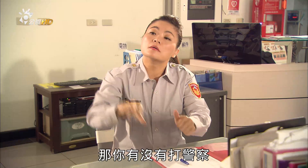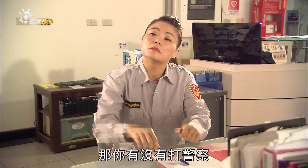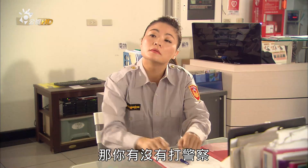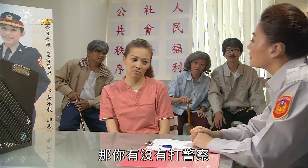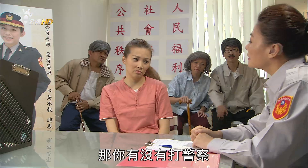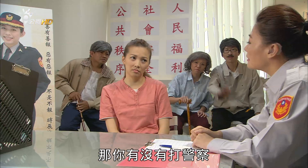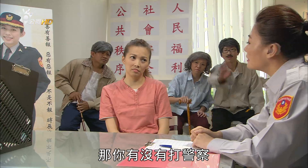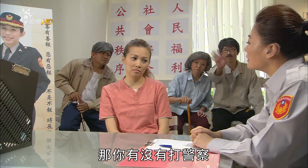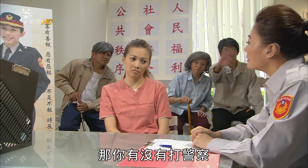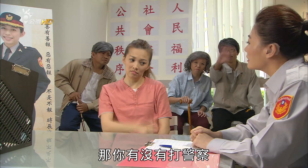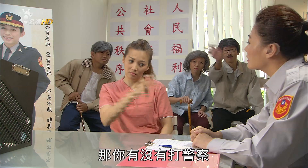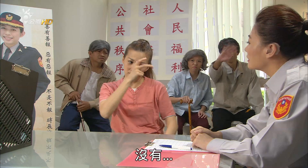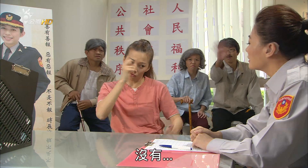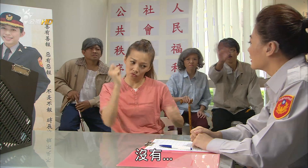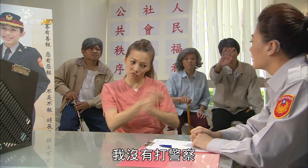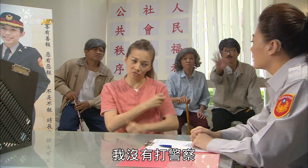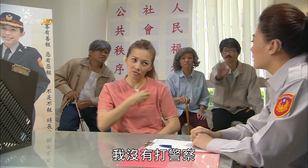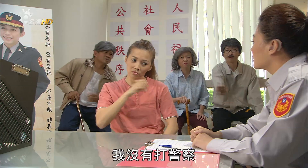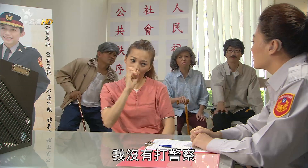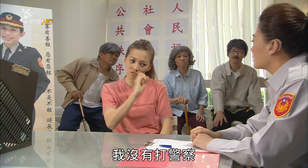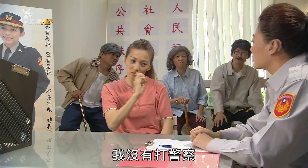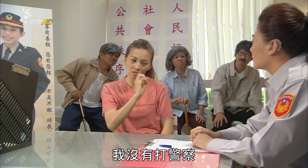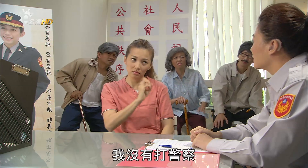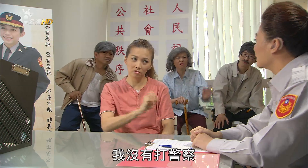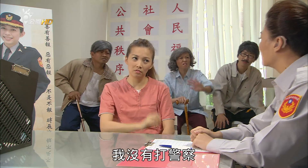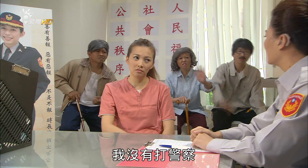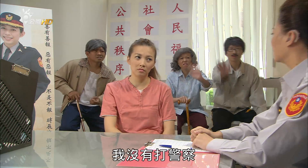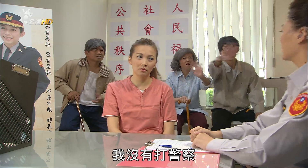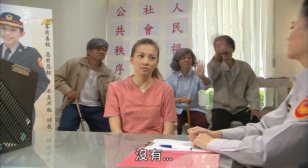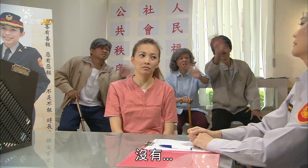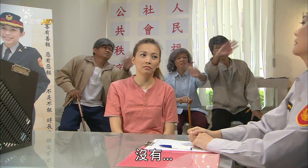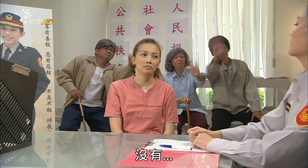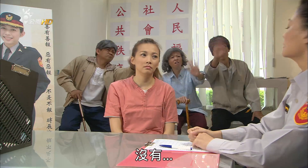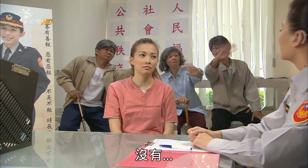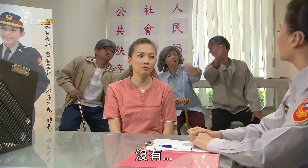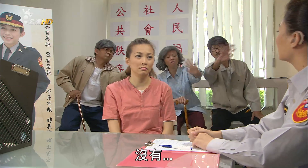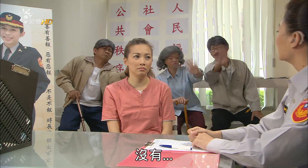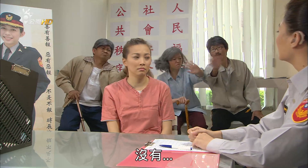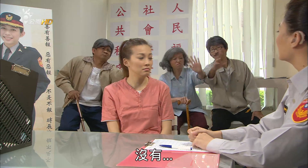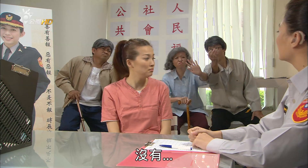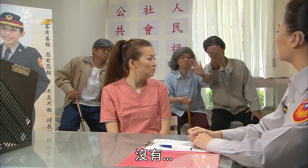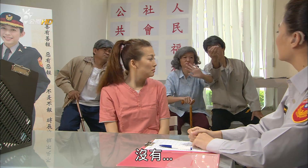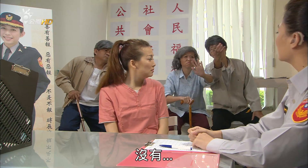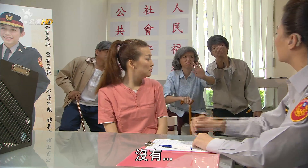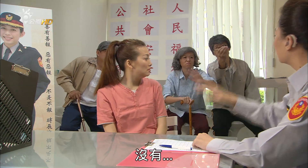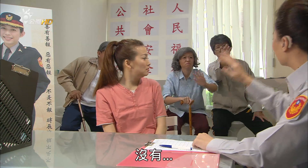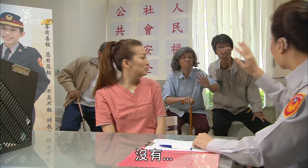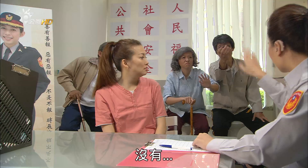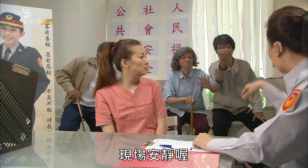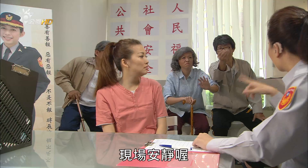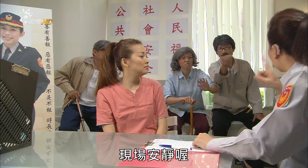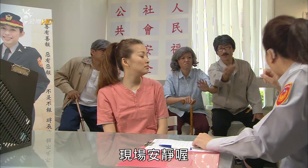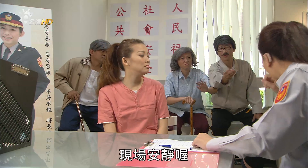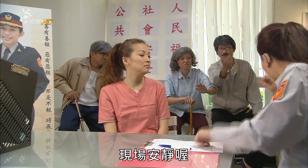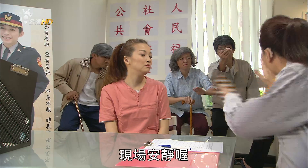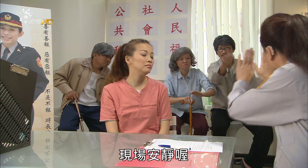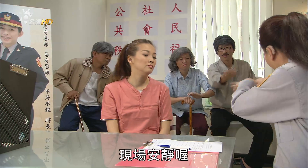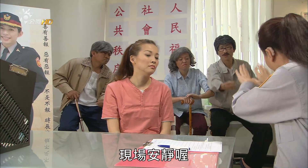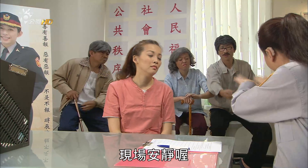察？ 没有没有， 我没有打警察。 没有 没 有 没 有没有没有了。 现场安静哦，